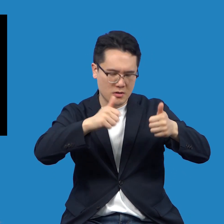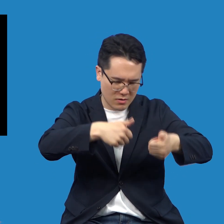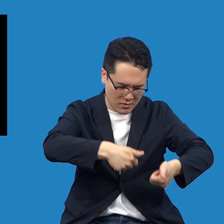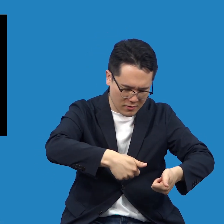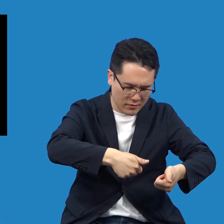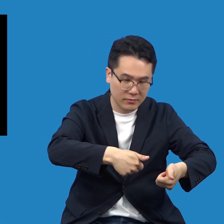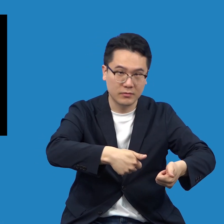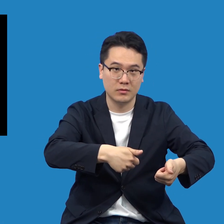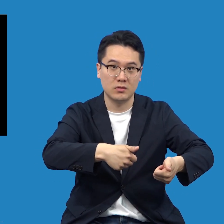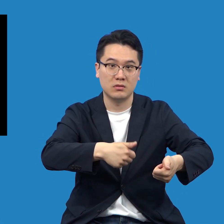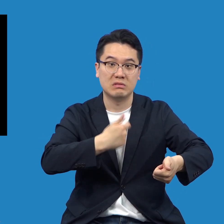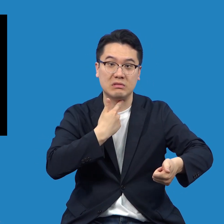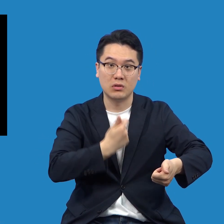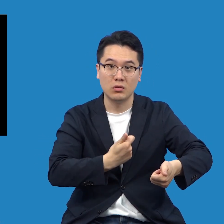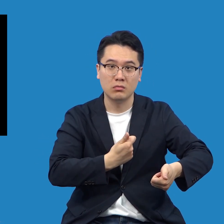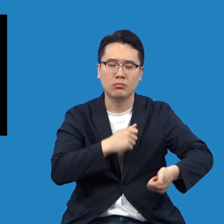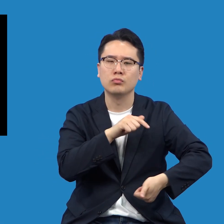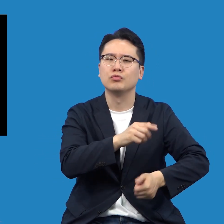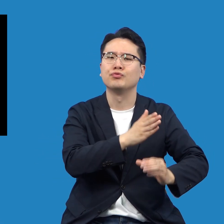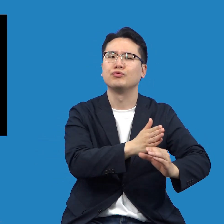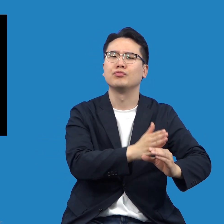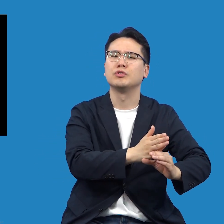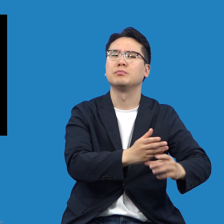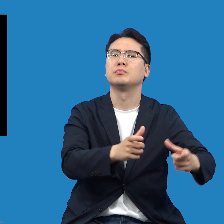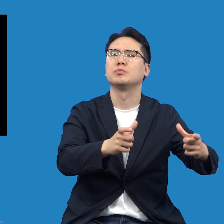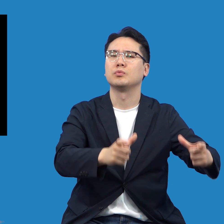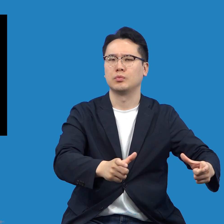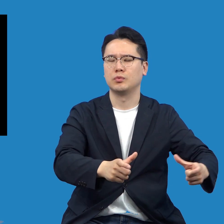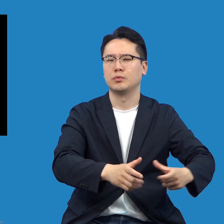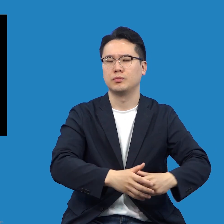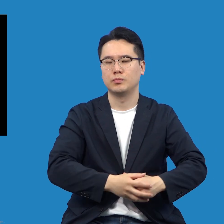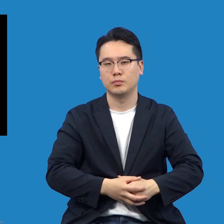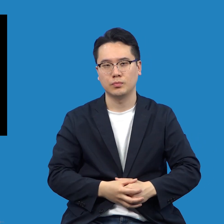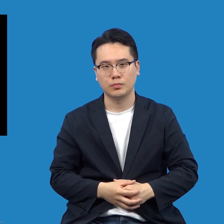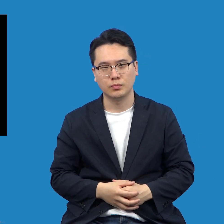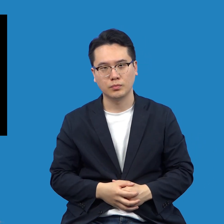그 중심 도시 중에 하나였지 않습니까?